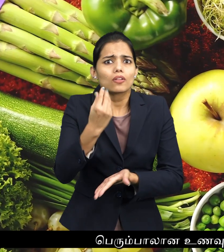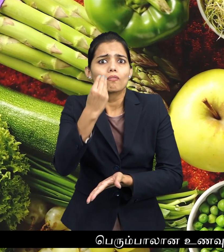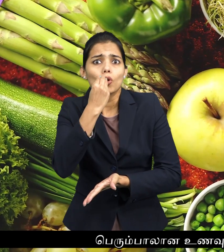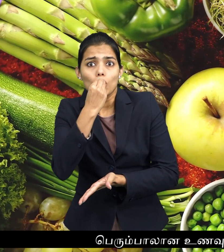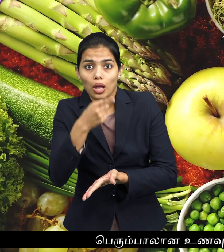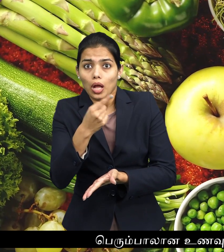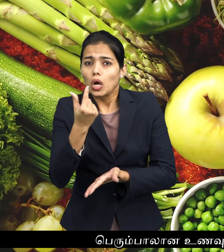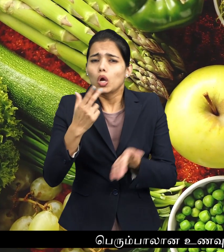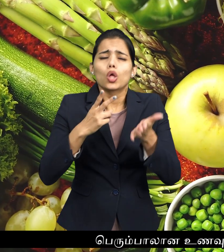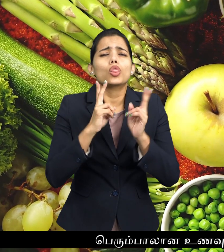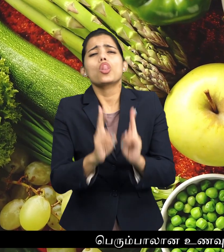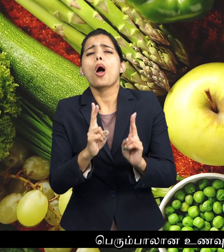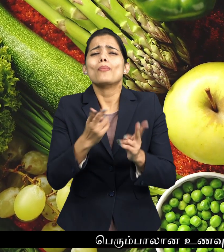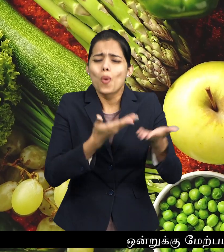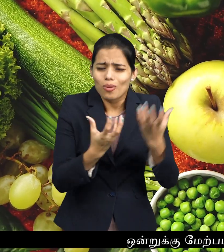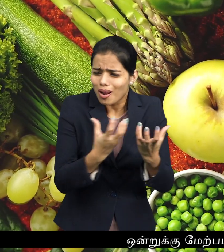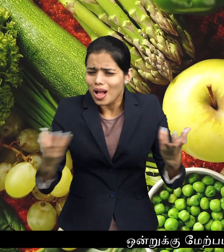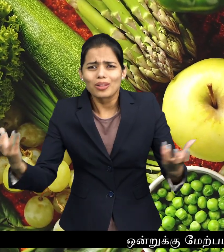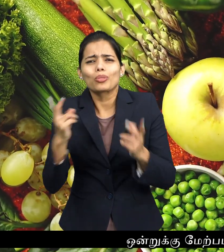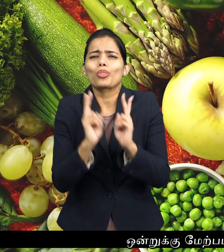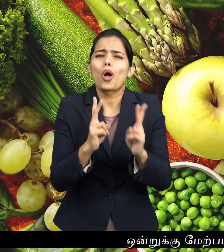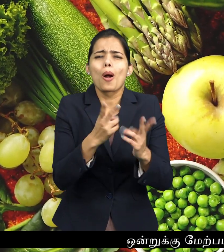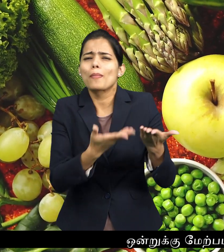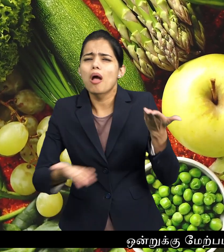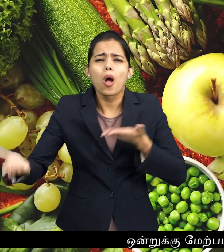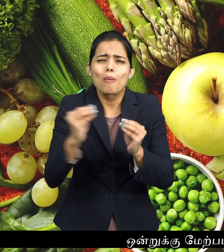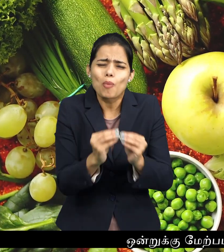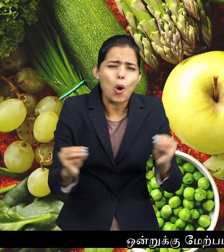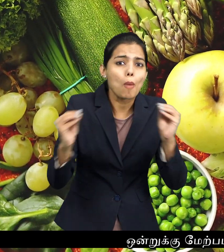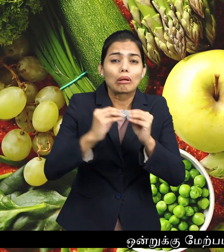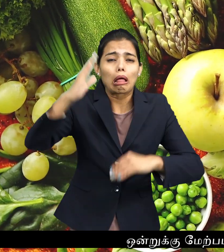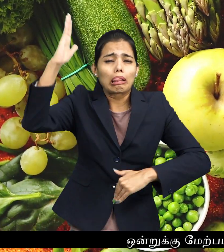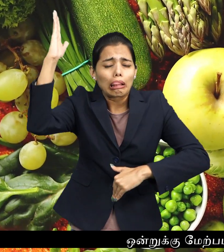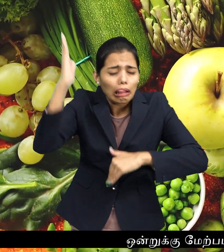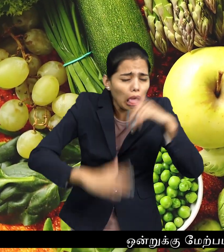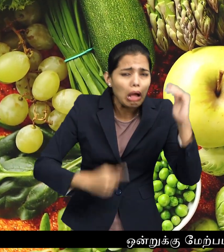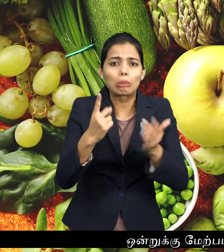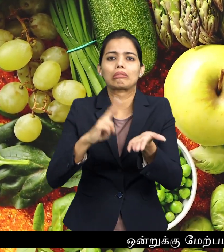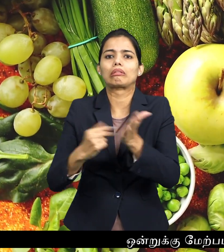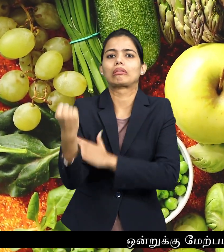பெரும்பாலான உணவுப் பொருட்களில் பொதுவாக ஒன்றிற்கு மேற்பட்ட சத்துக்கள் உள்ளன.